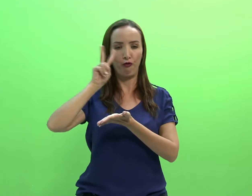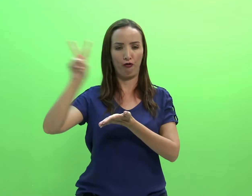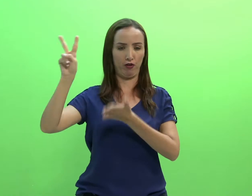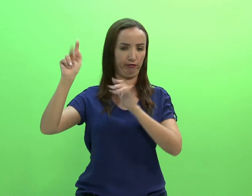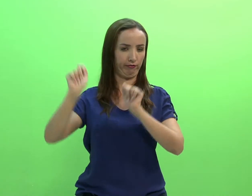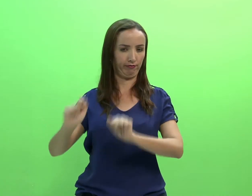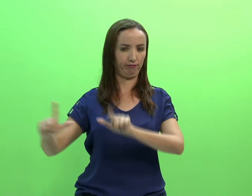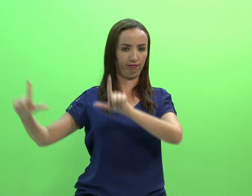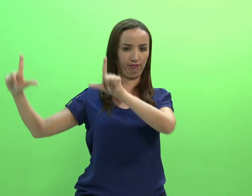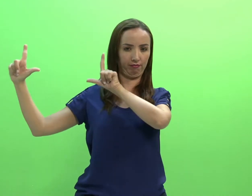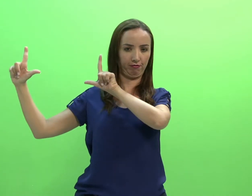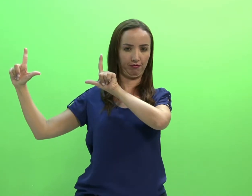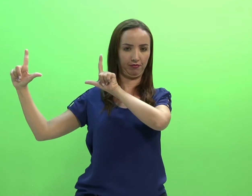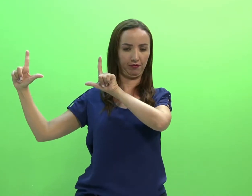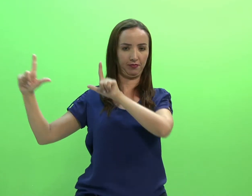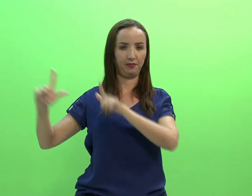direta com as ideias do autor. Veja.